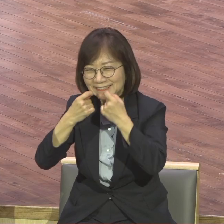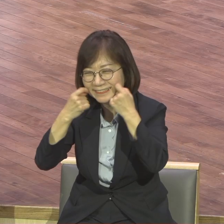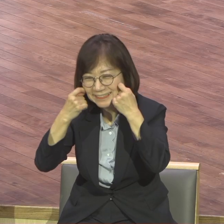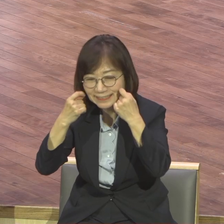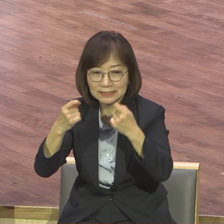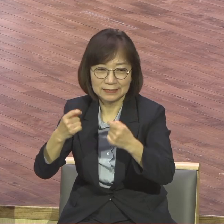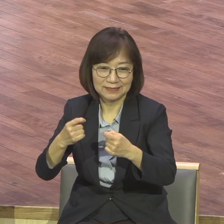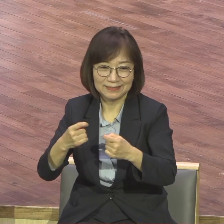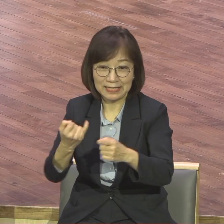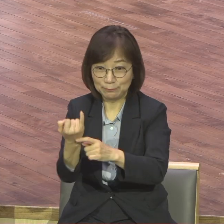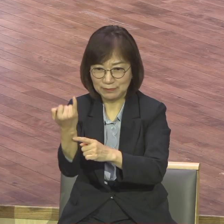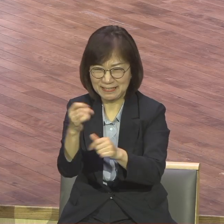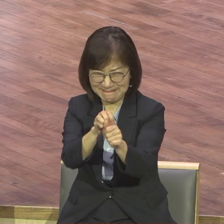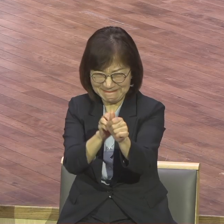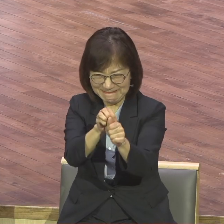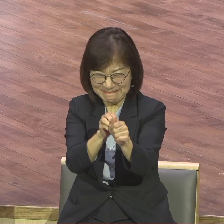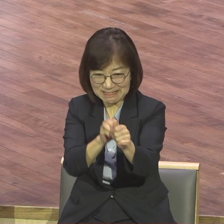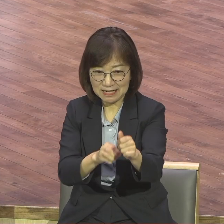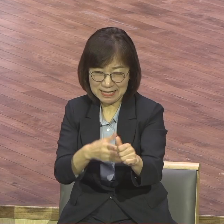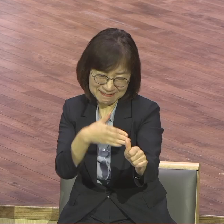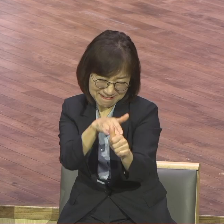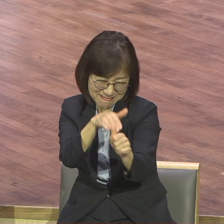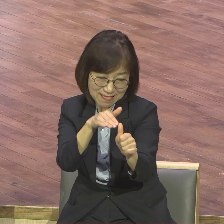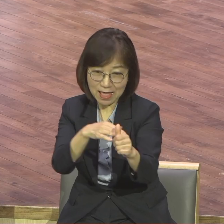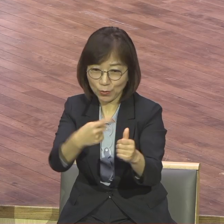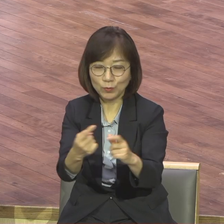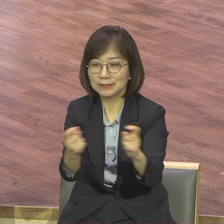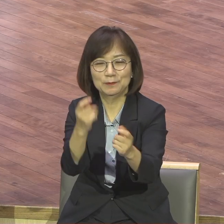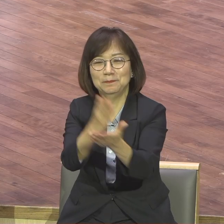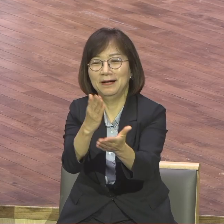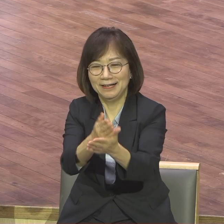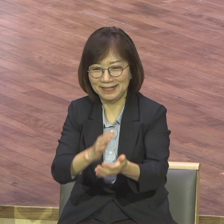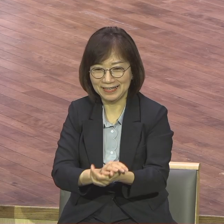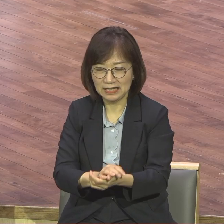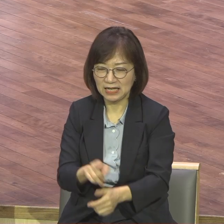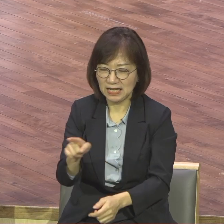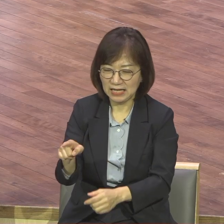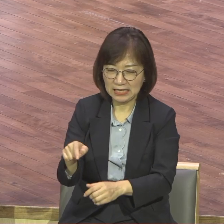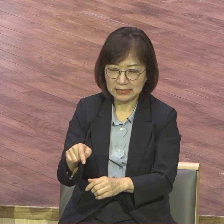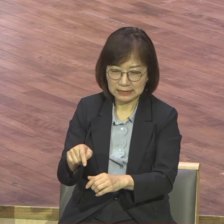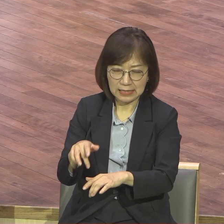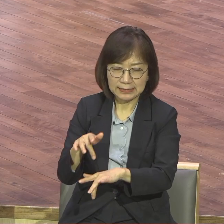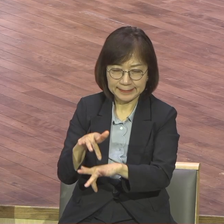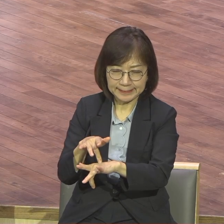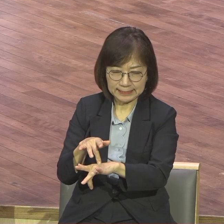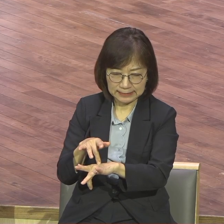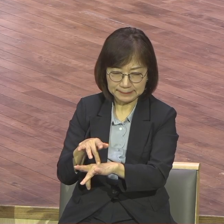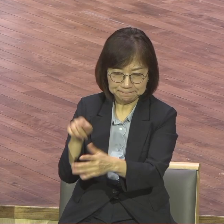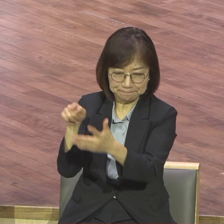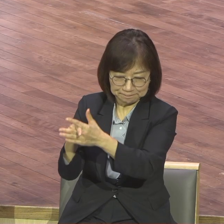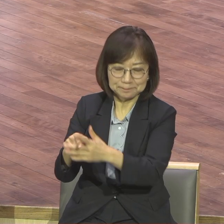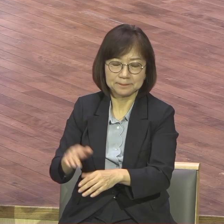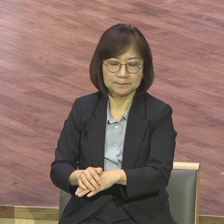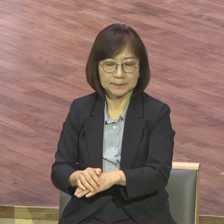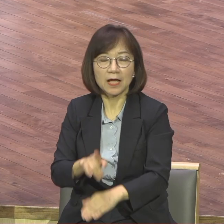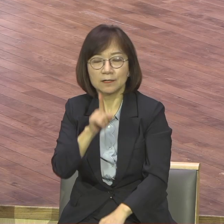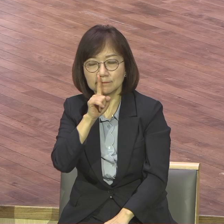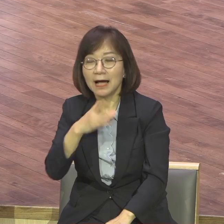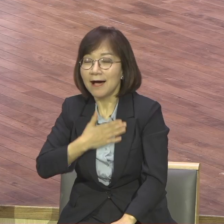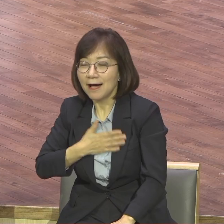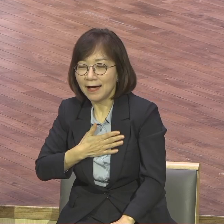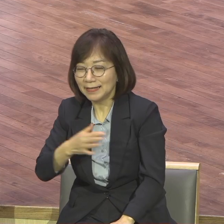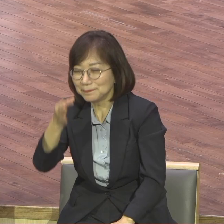아무리 바가지 끌고도 아무리 괴롭혀도 안 싸우지요. 뭐 사단이 지금 갖고 노는데 내가 왜 그렇게 말려들어.